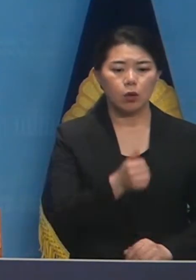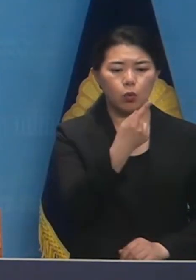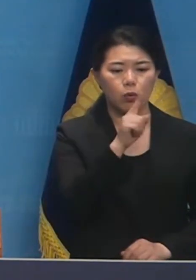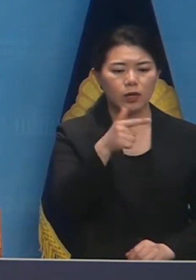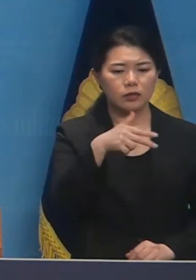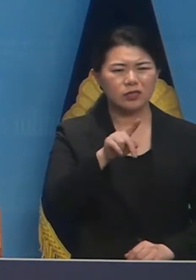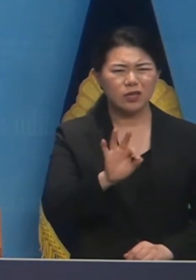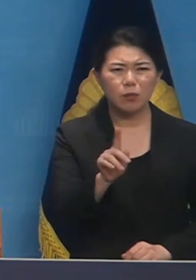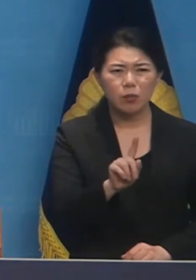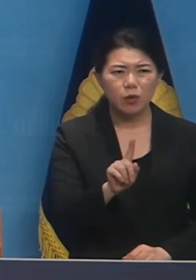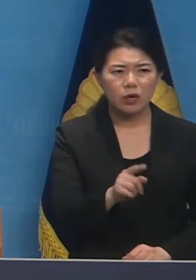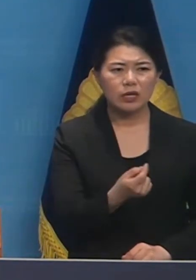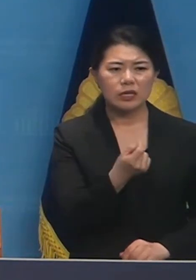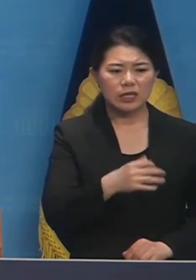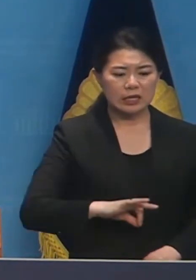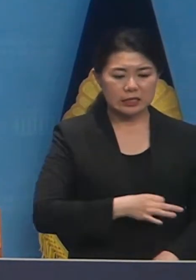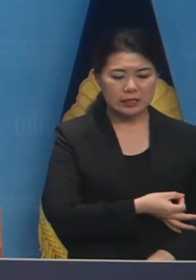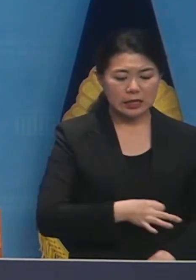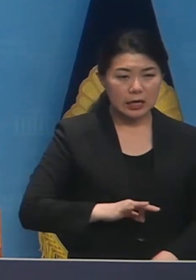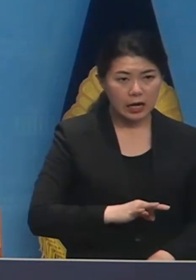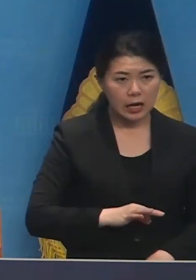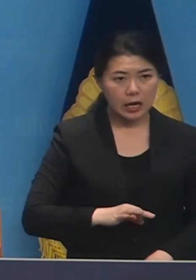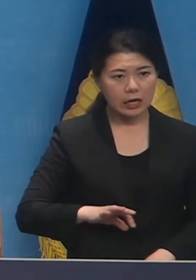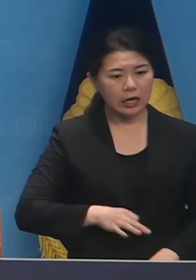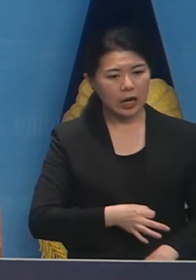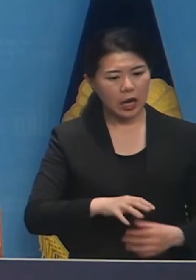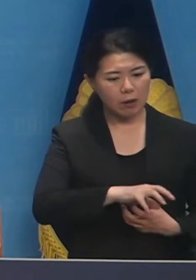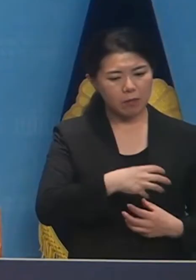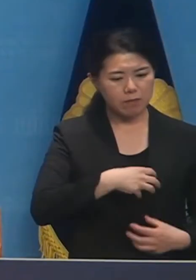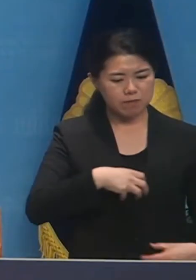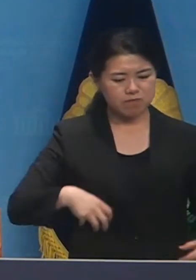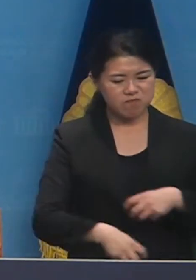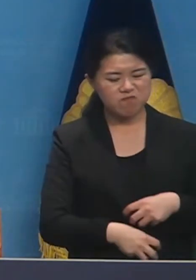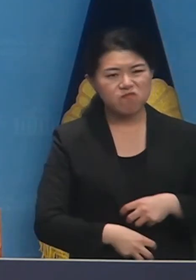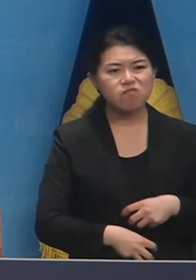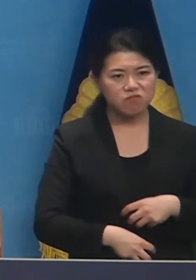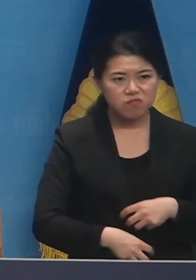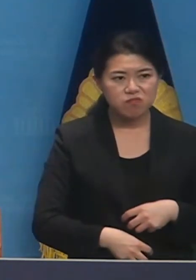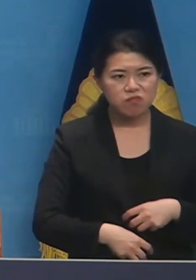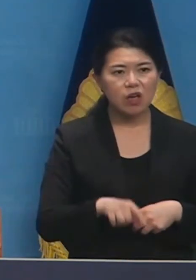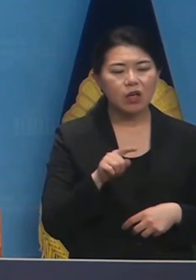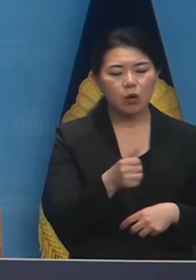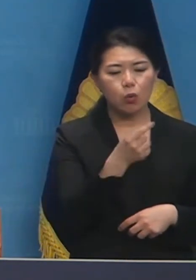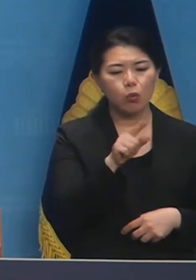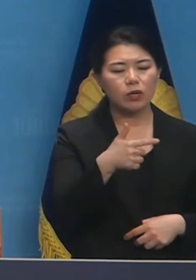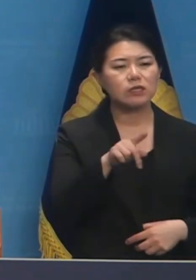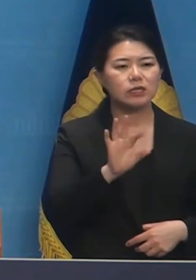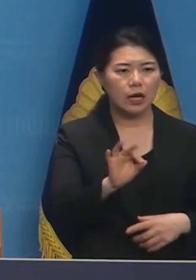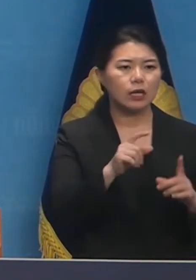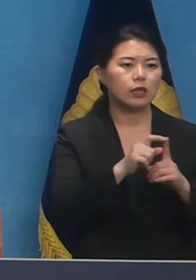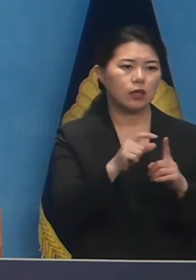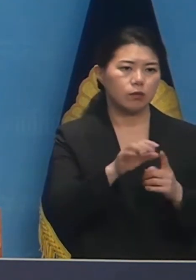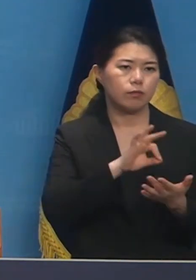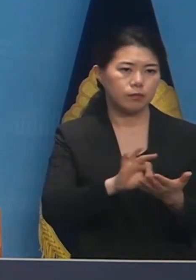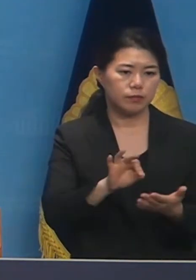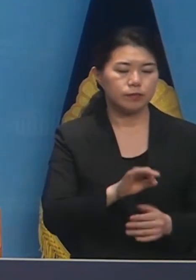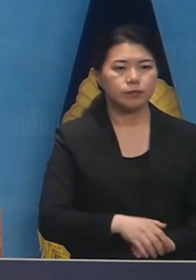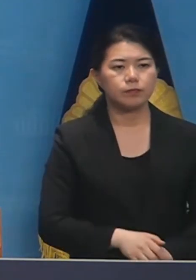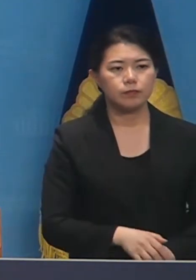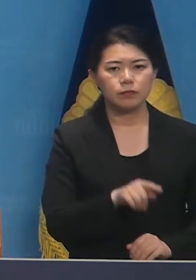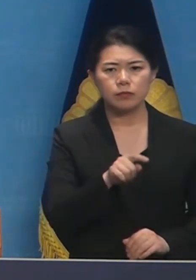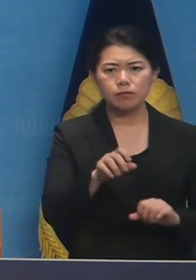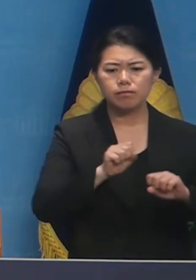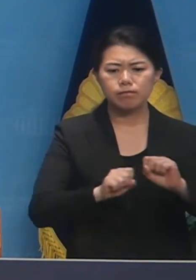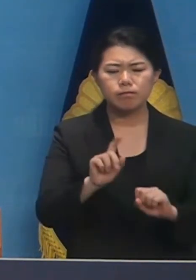것은 작은 창자, 큰 창자가 밖으로 돌아가는 것을 환장이라 합니다. 이런